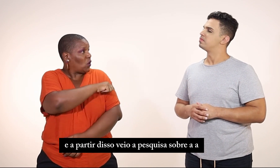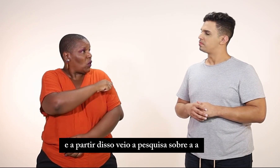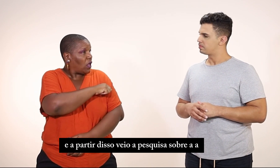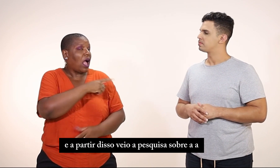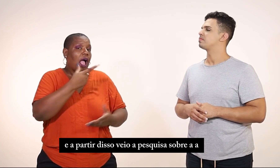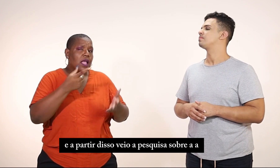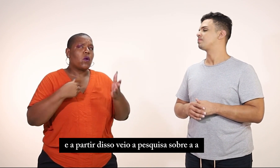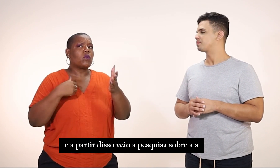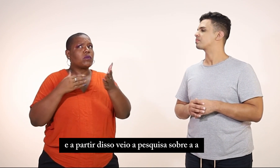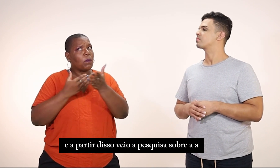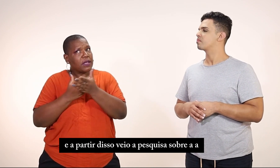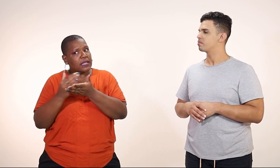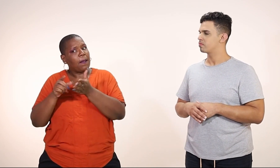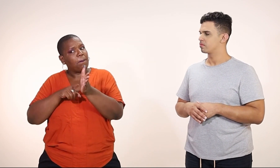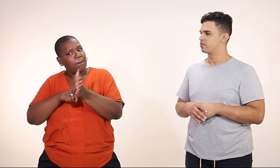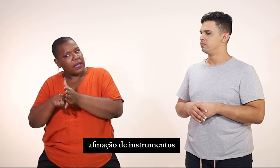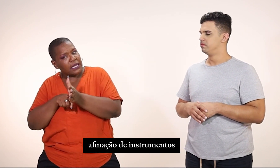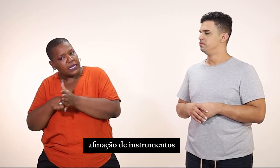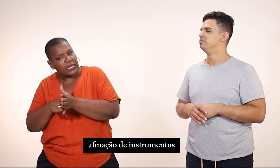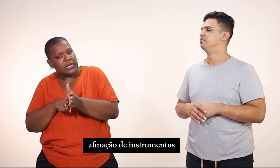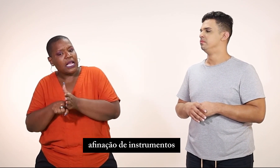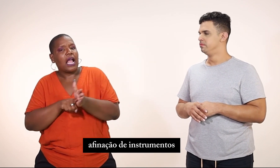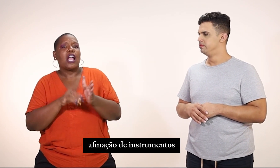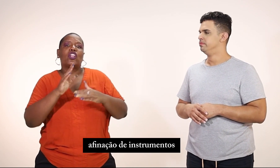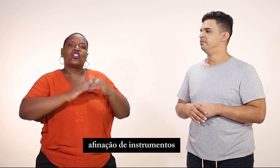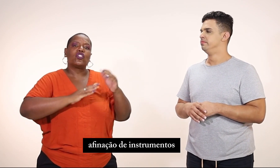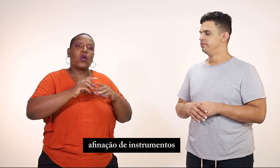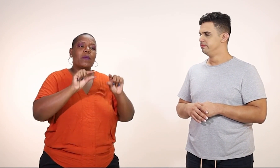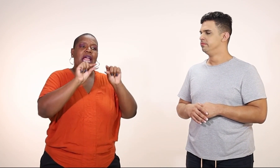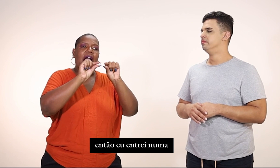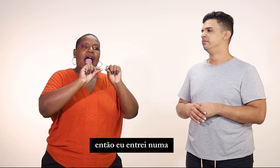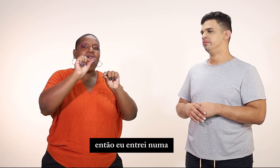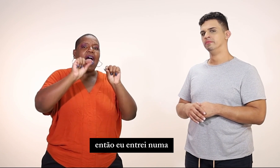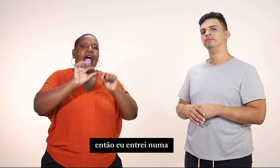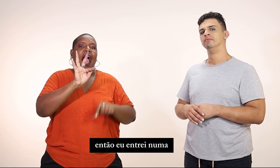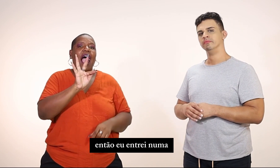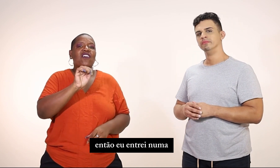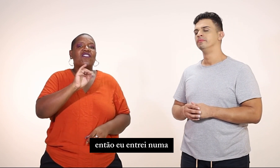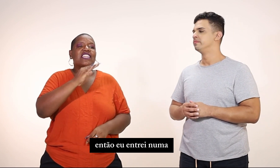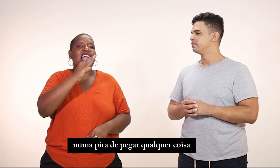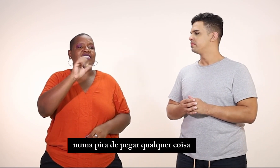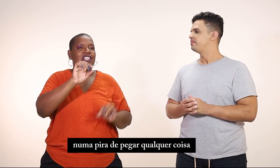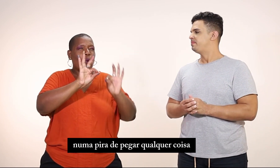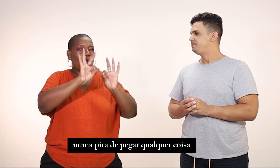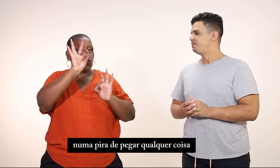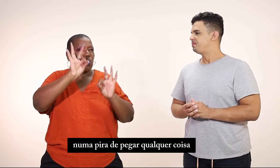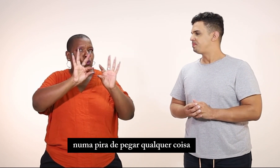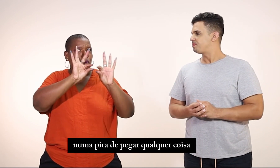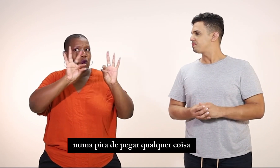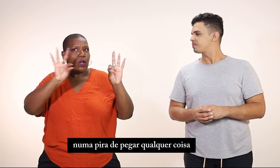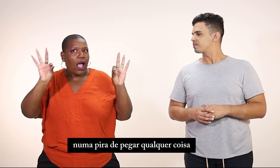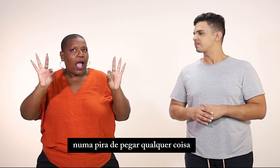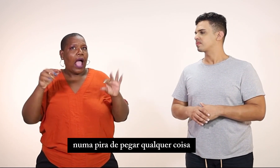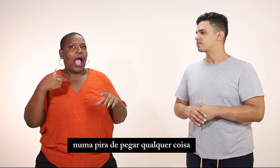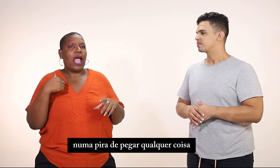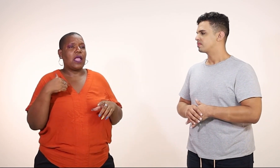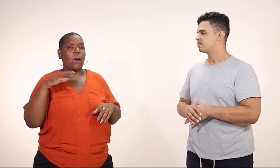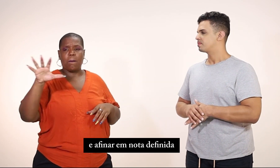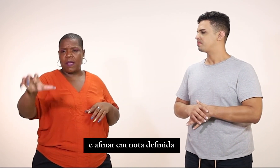sobre a afinação de instrumentos. Então eu entrei numa pira de pegar qualquer coisa e